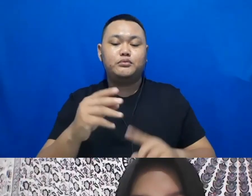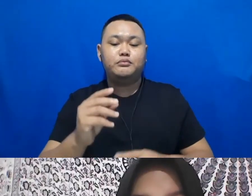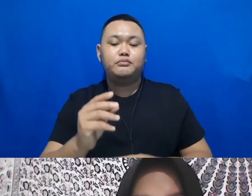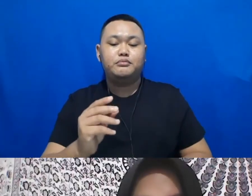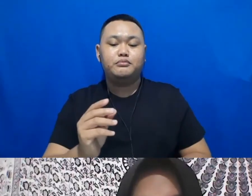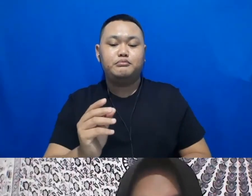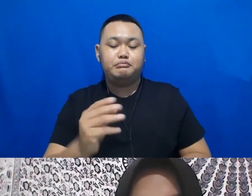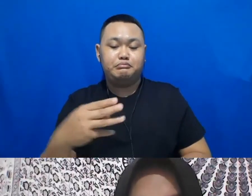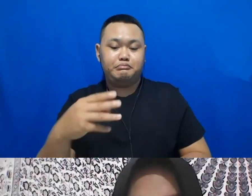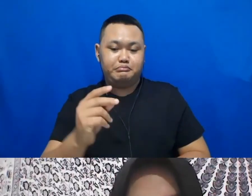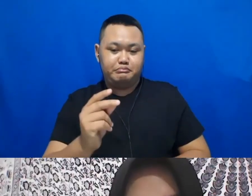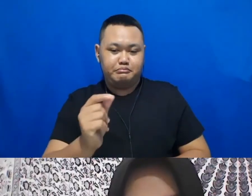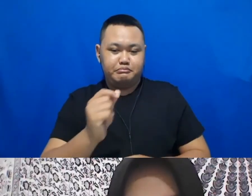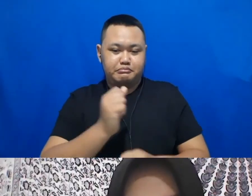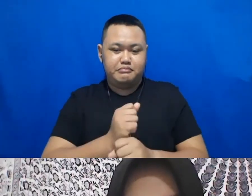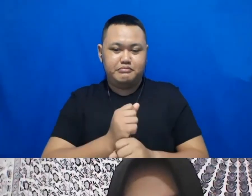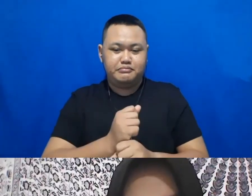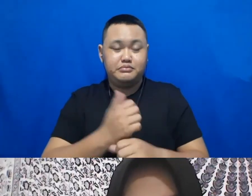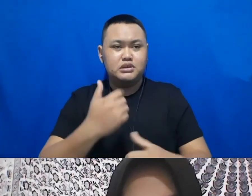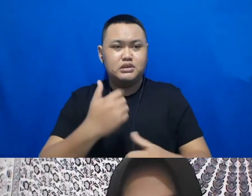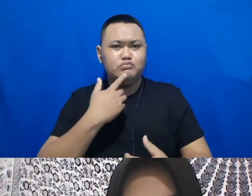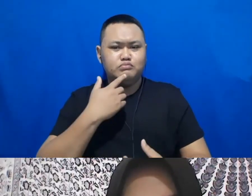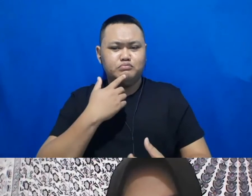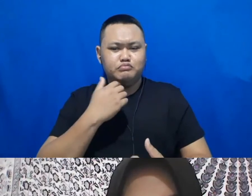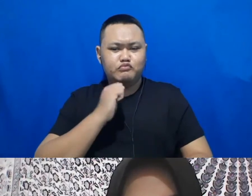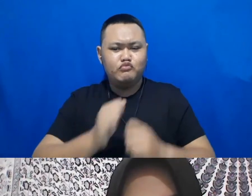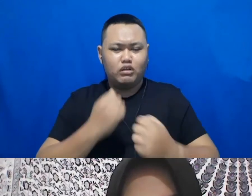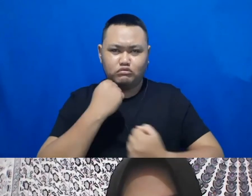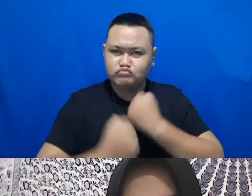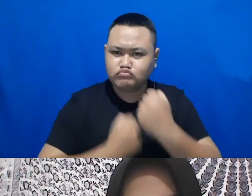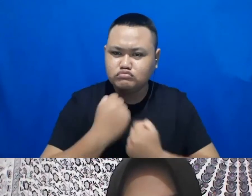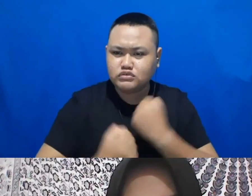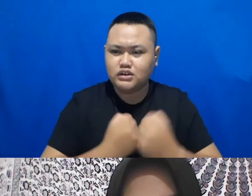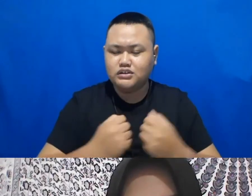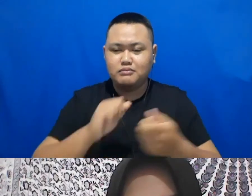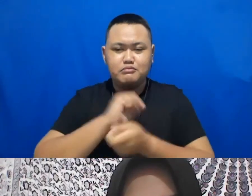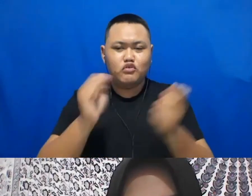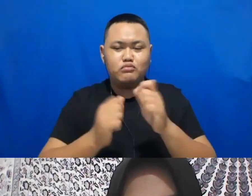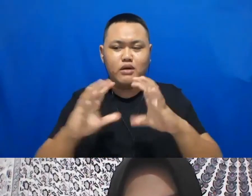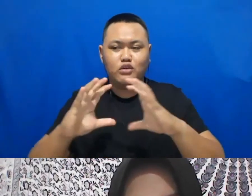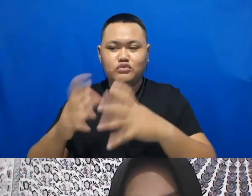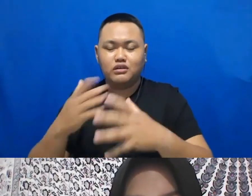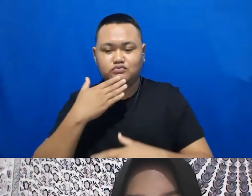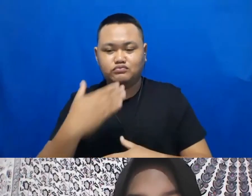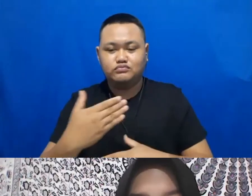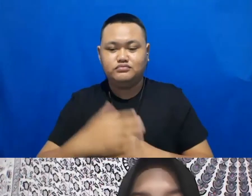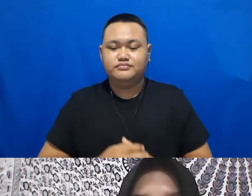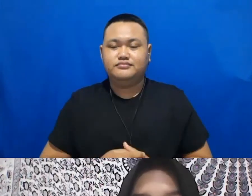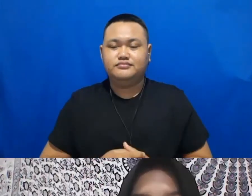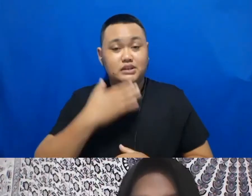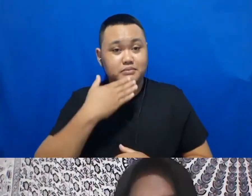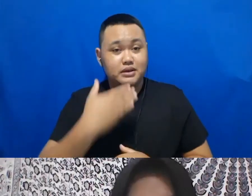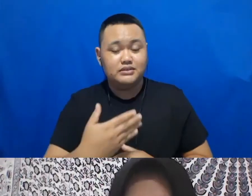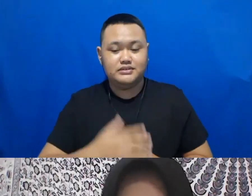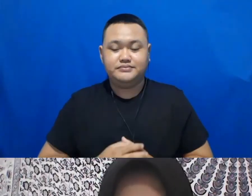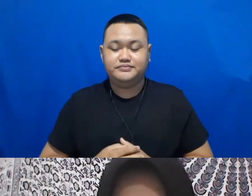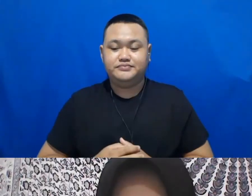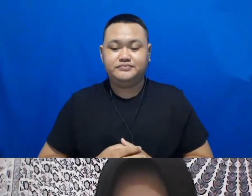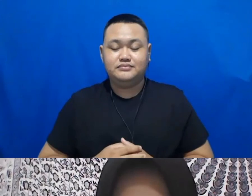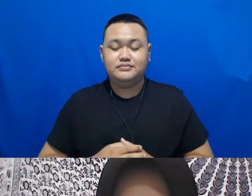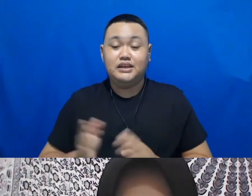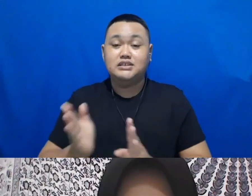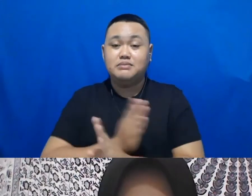Kalau di kami dulu akhirnya mengajarkan dengan sengaja kepada saya dan suami nih, mengajarkan kepada anak yang tidak